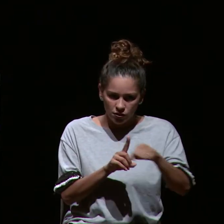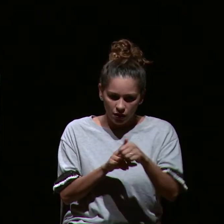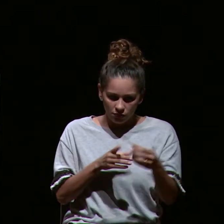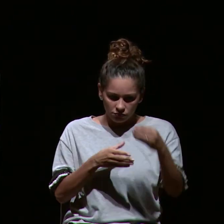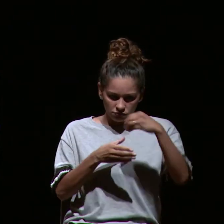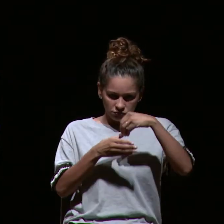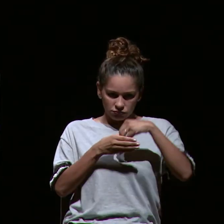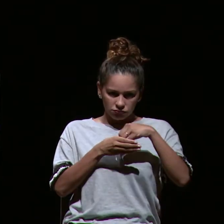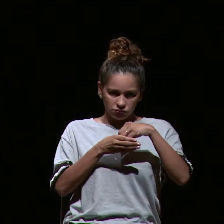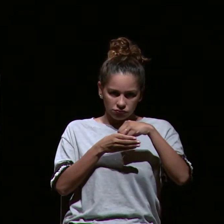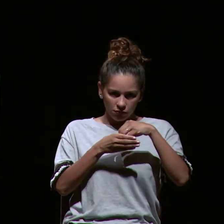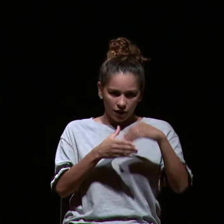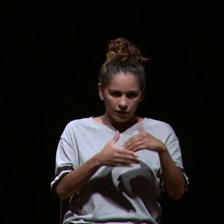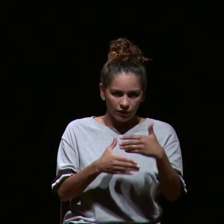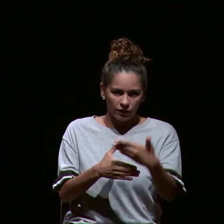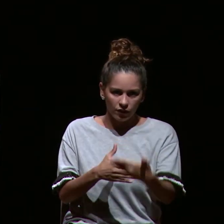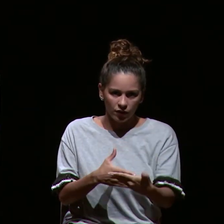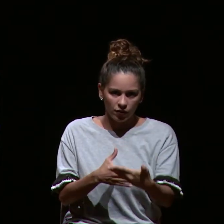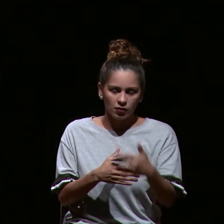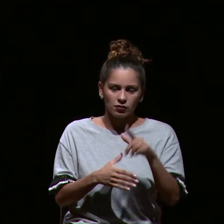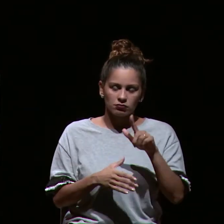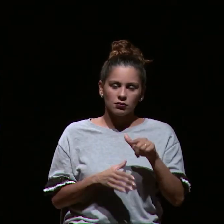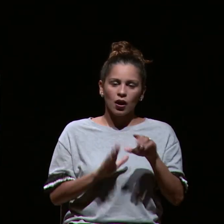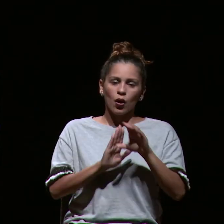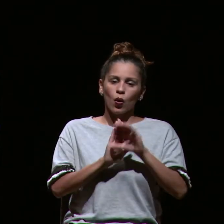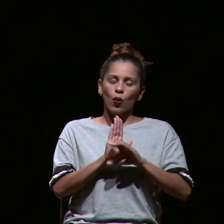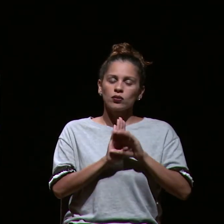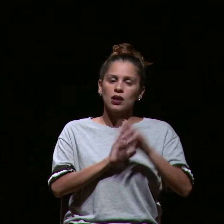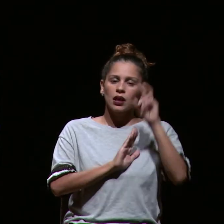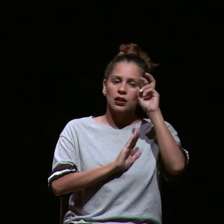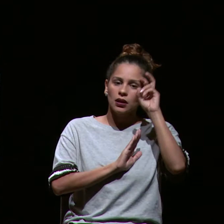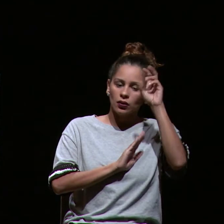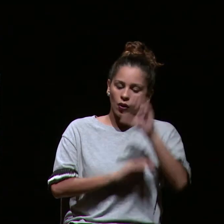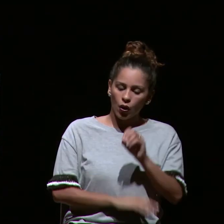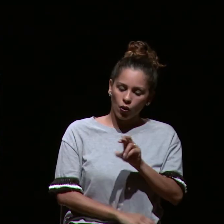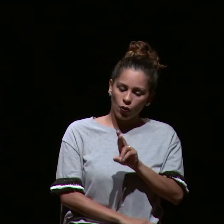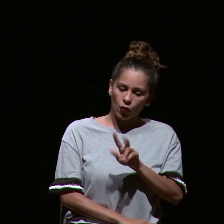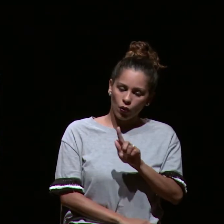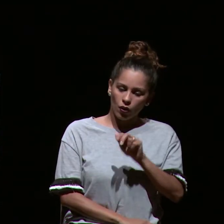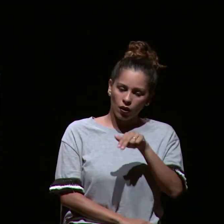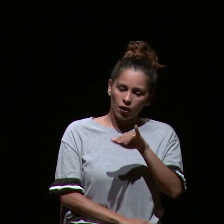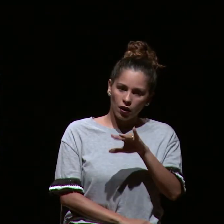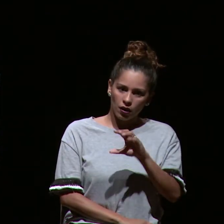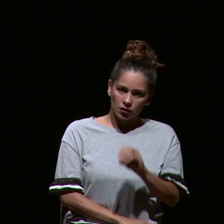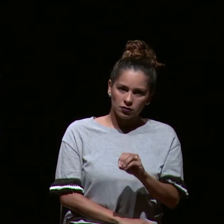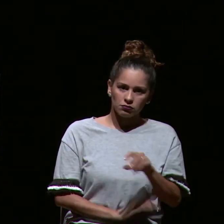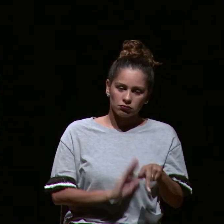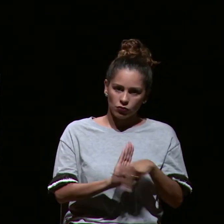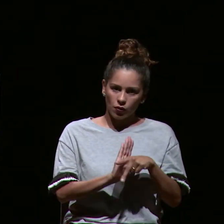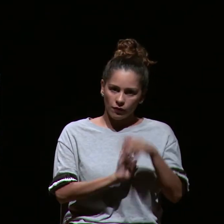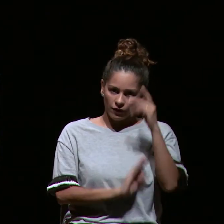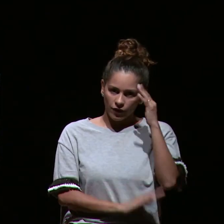Rufino, a partir de sua leitura do conceito de intelectual orgânico descrito pelo filósofo italiano Antonio Gramsci.